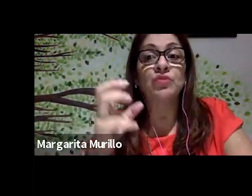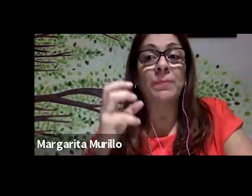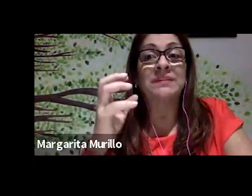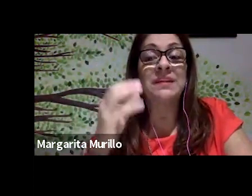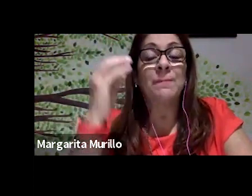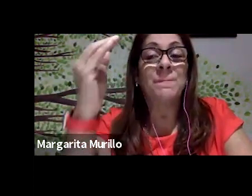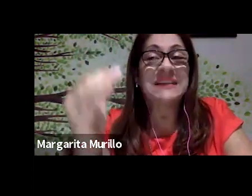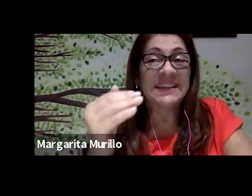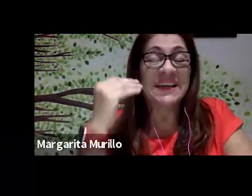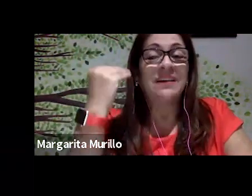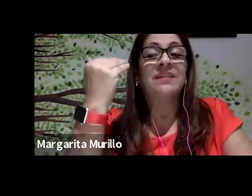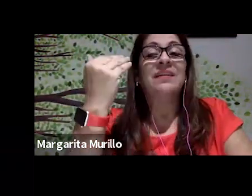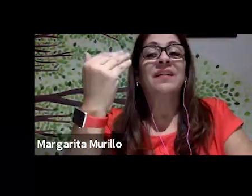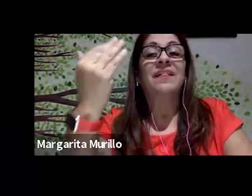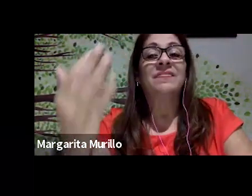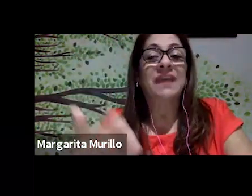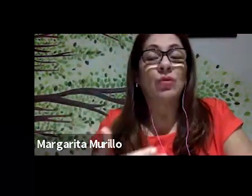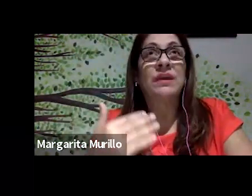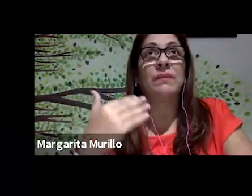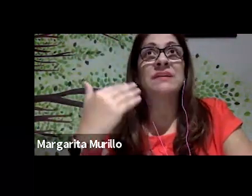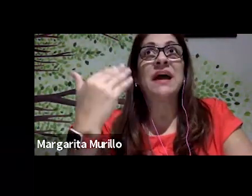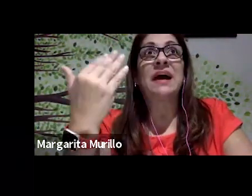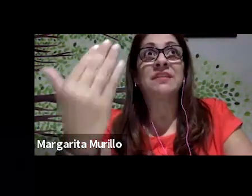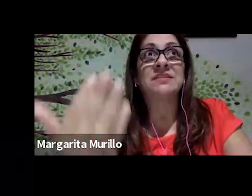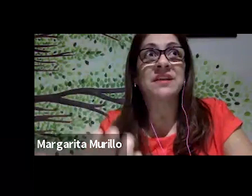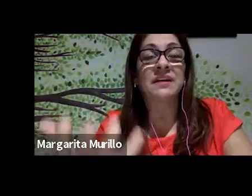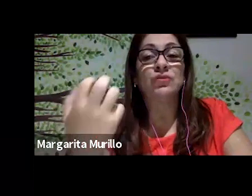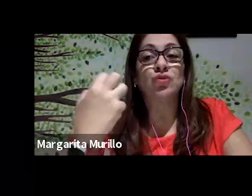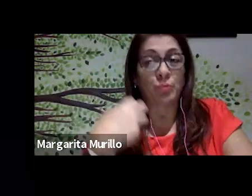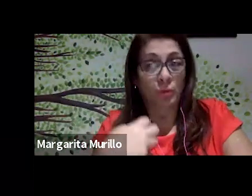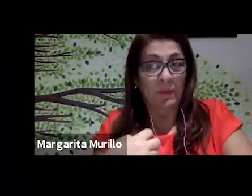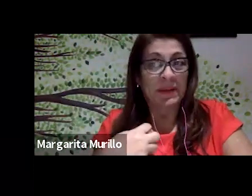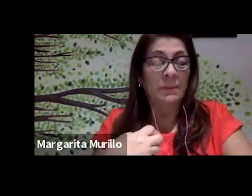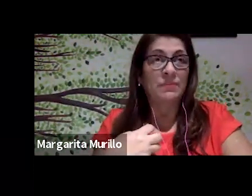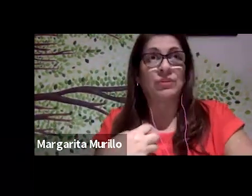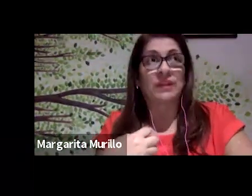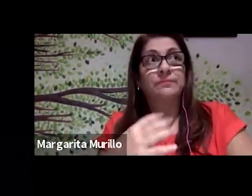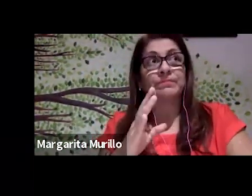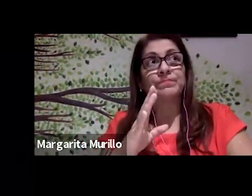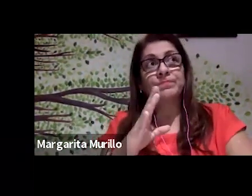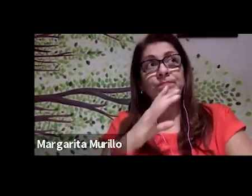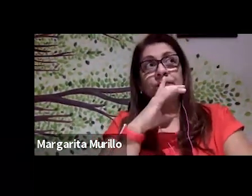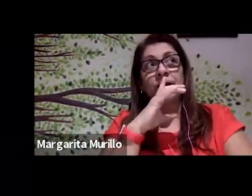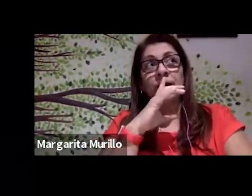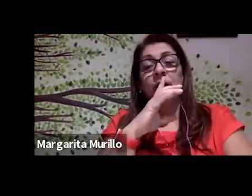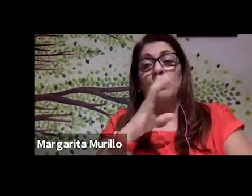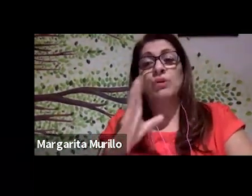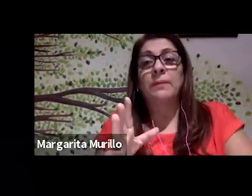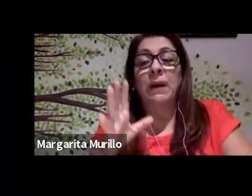pero no puedes compartir más allá de lo que vaya a arriesgar tu propia valía personal